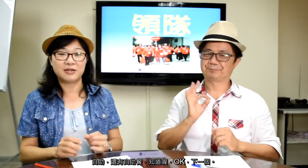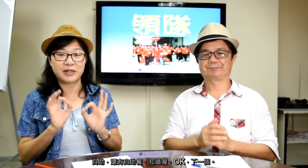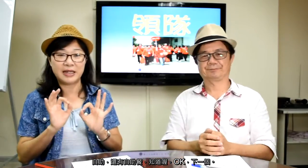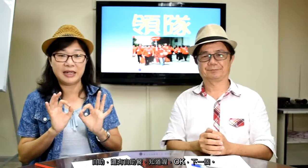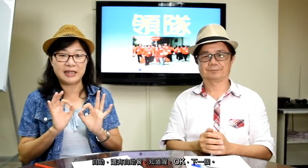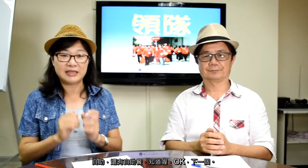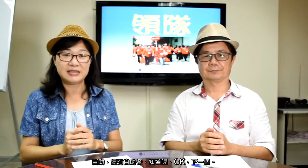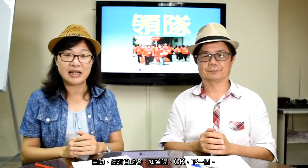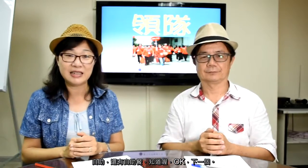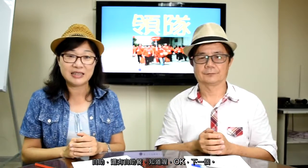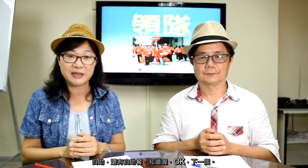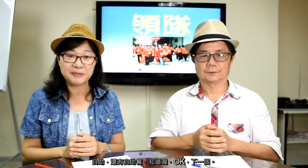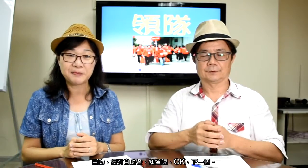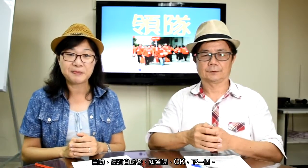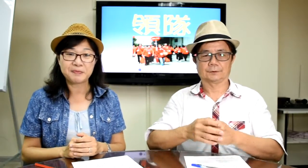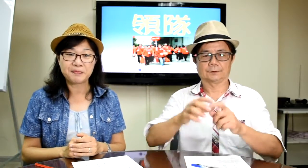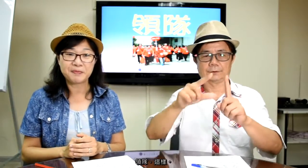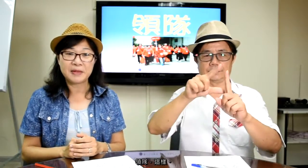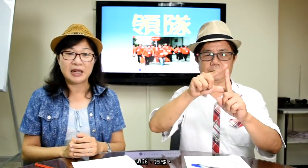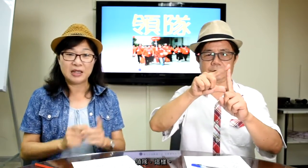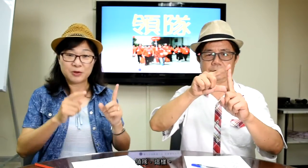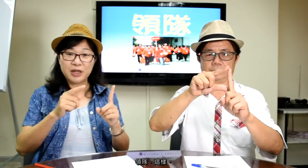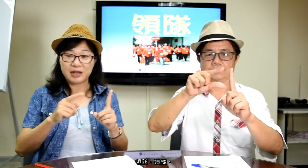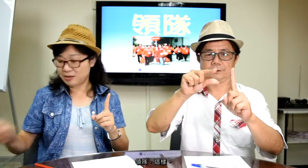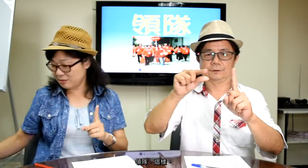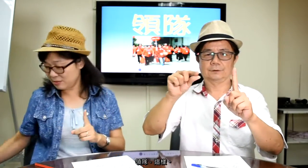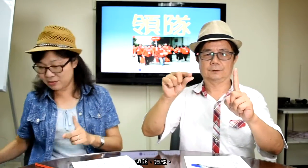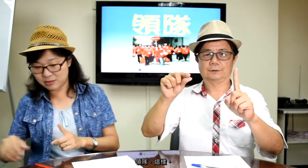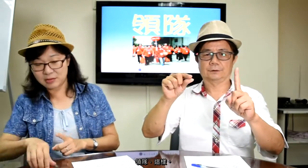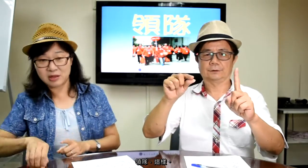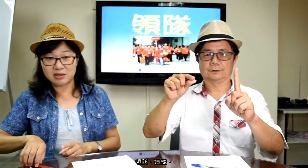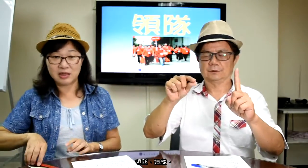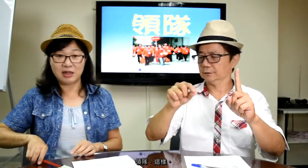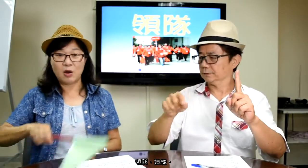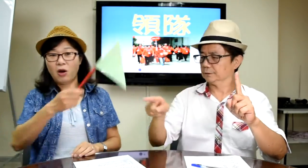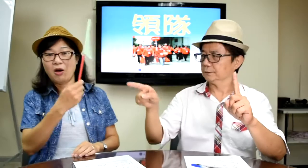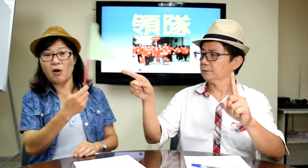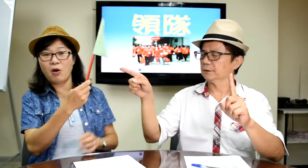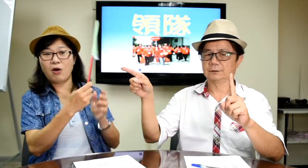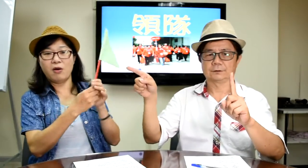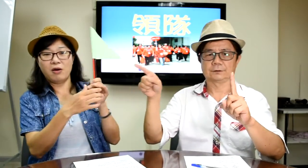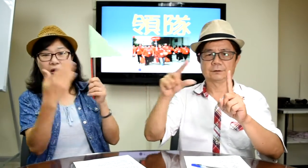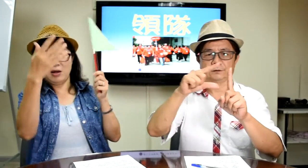？OK， 下一个领队，这样，